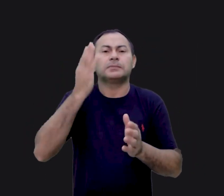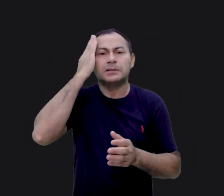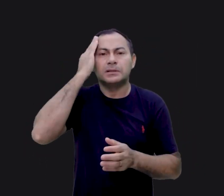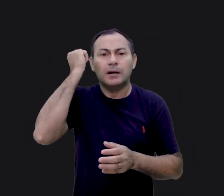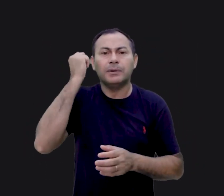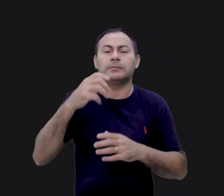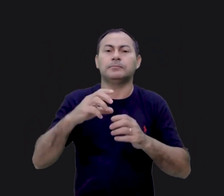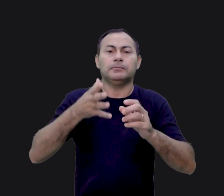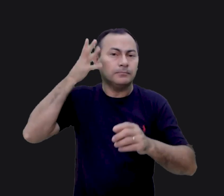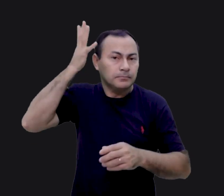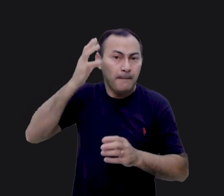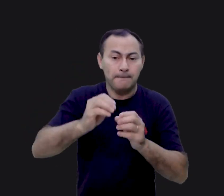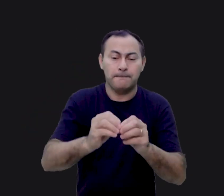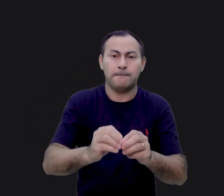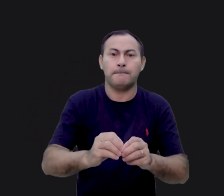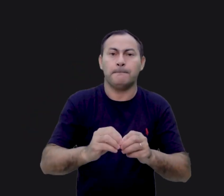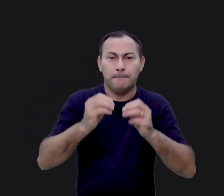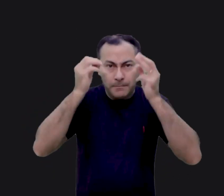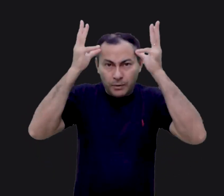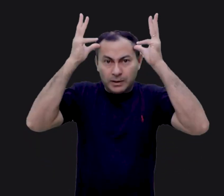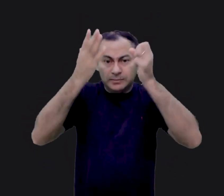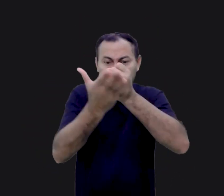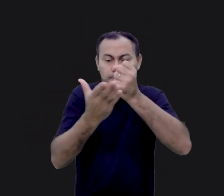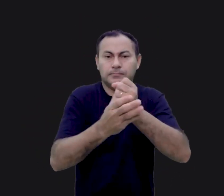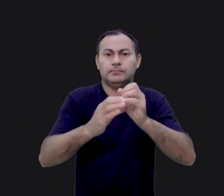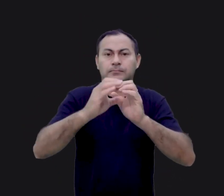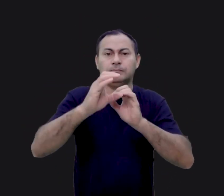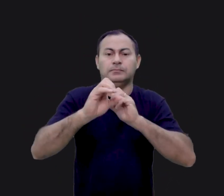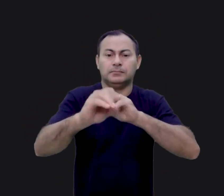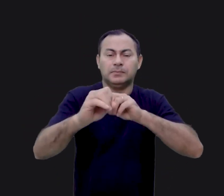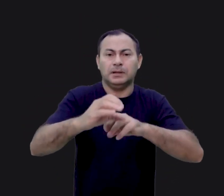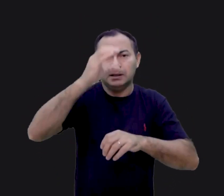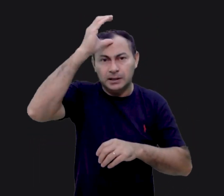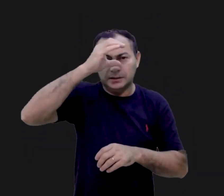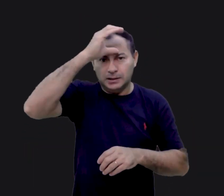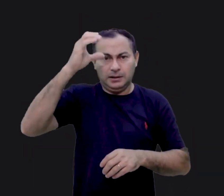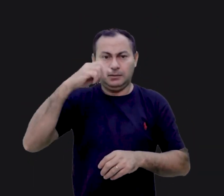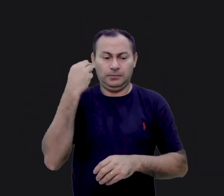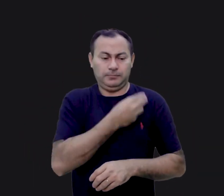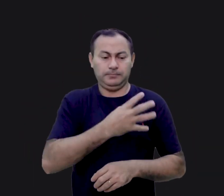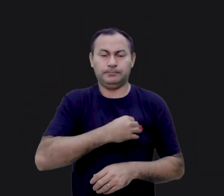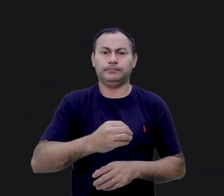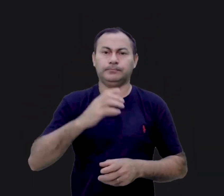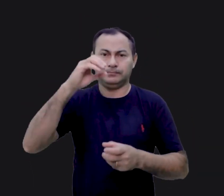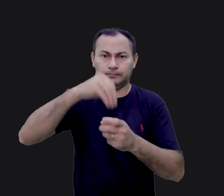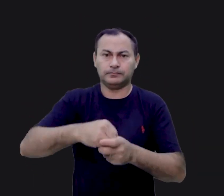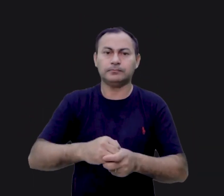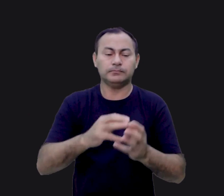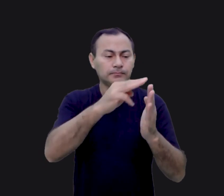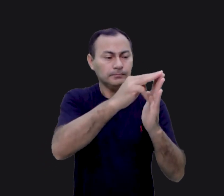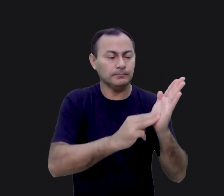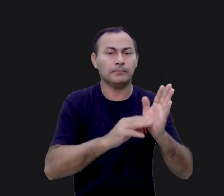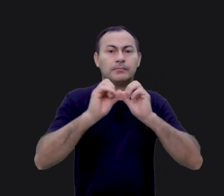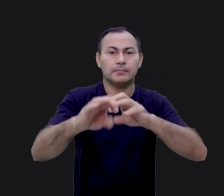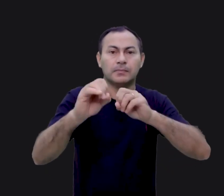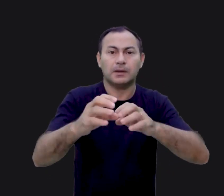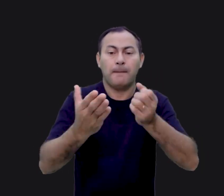descobrimos nesse sermão de Moisés a base para a educação cristã dos nossos filhos ele constitui-se em um método de educação